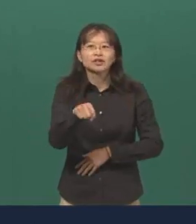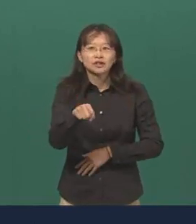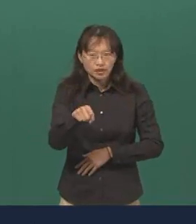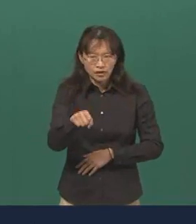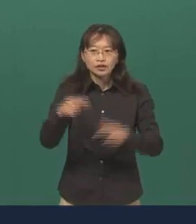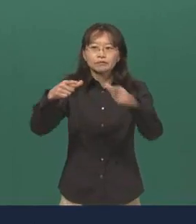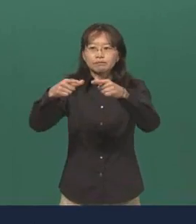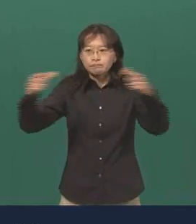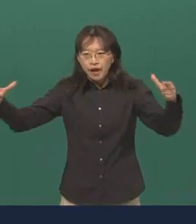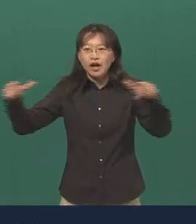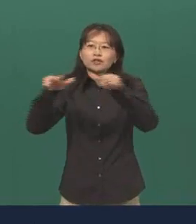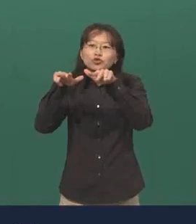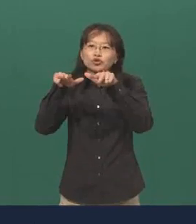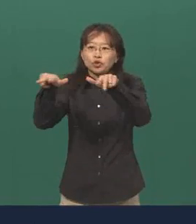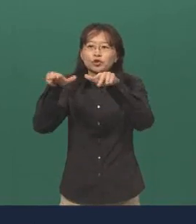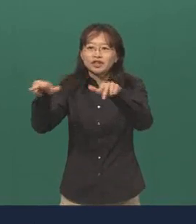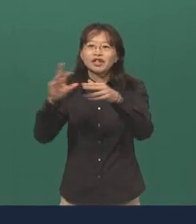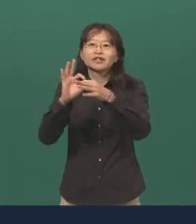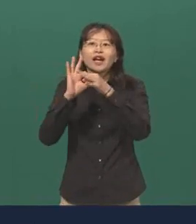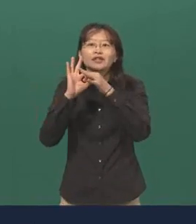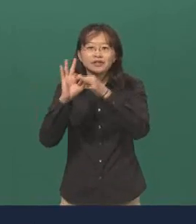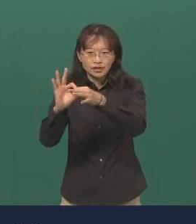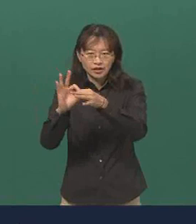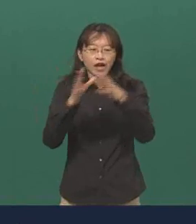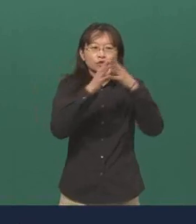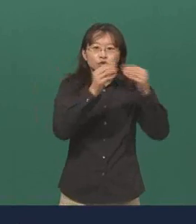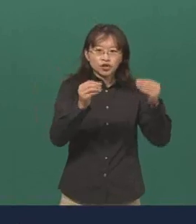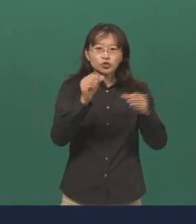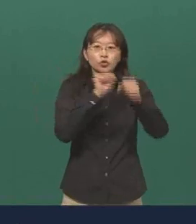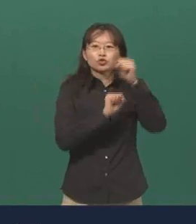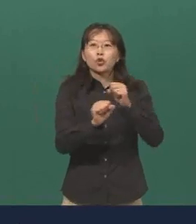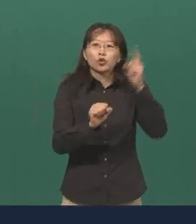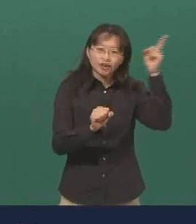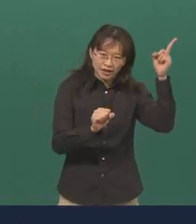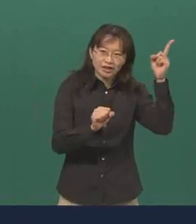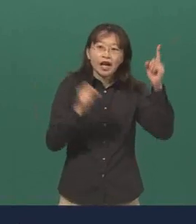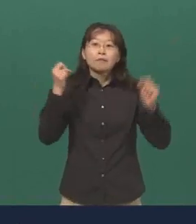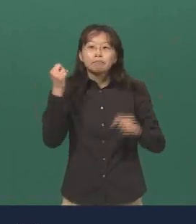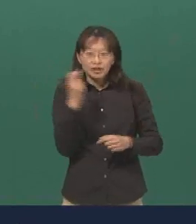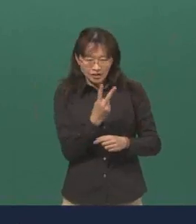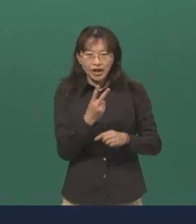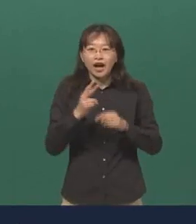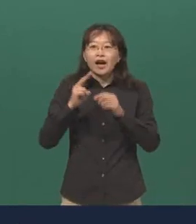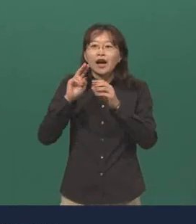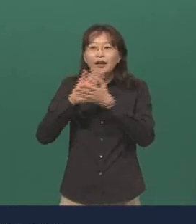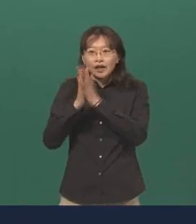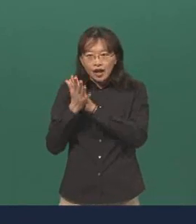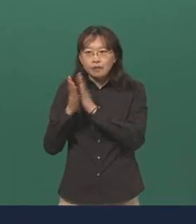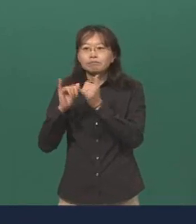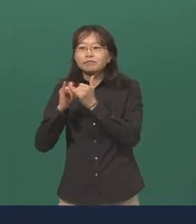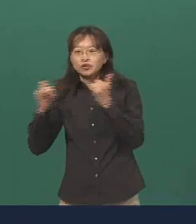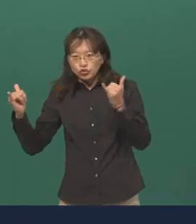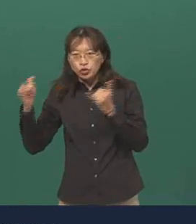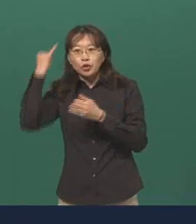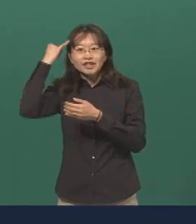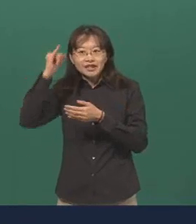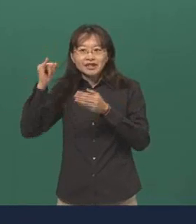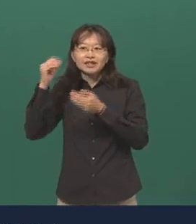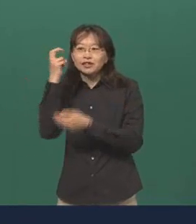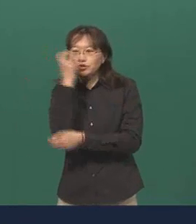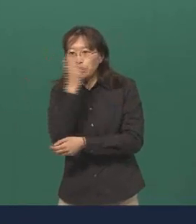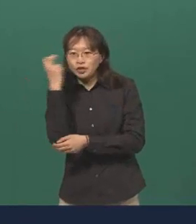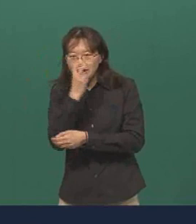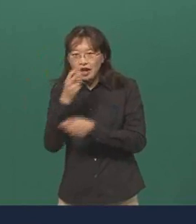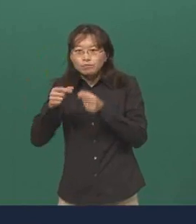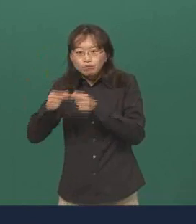研究会では道州線を含めた広域行政に関しての国の動向や県民の